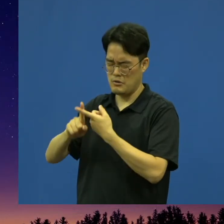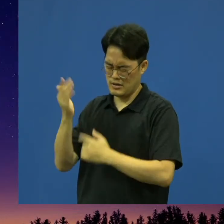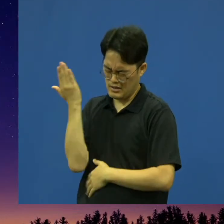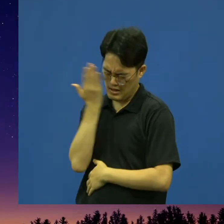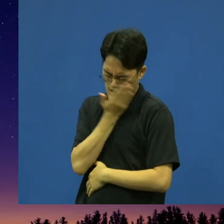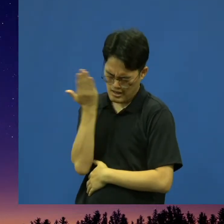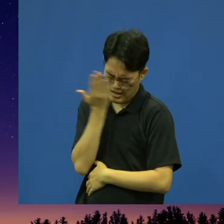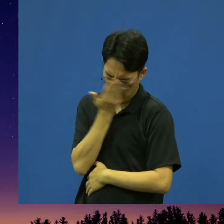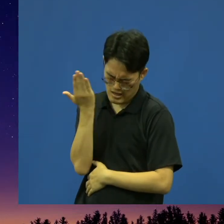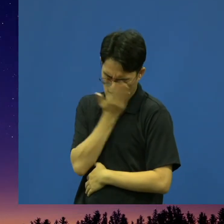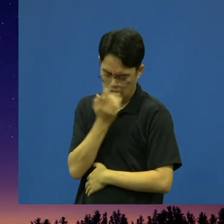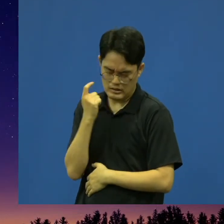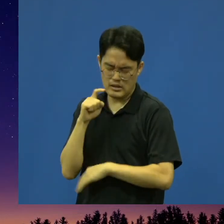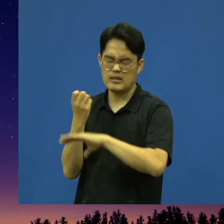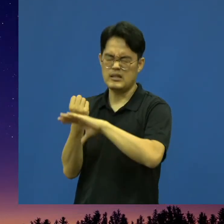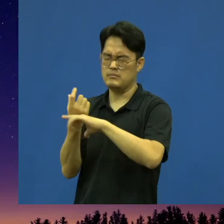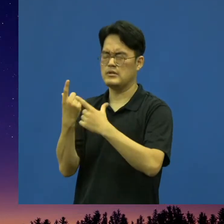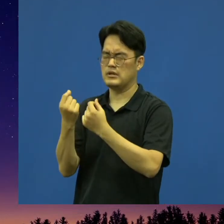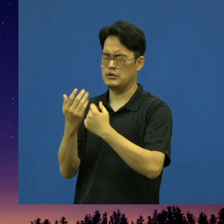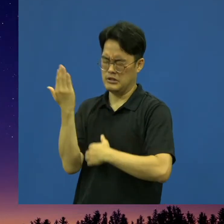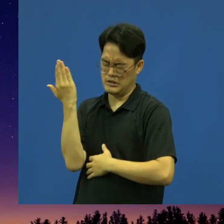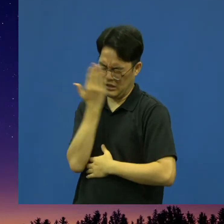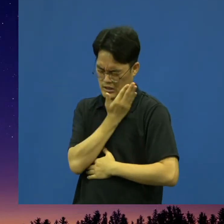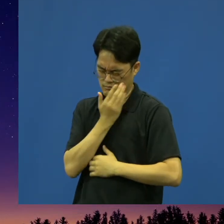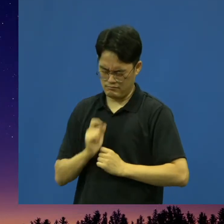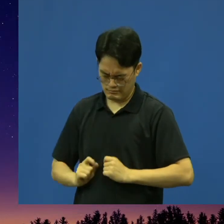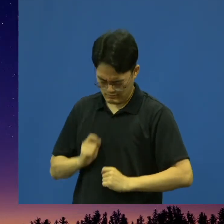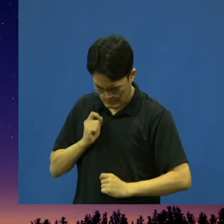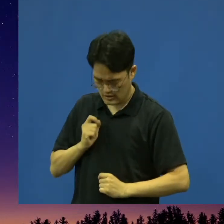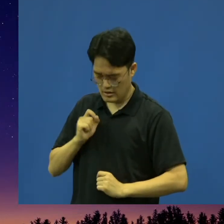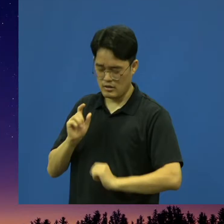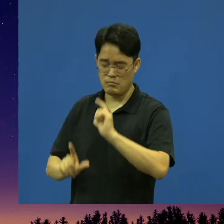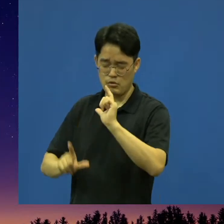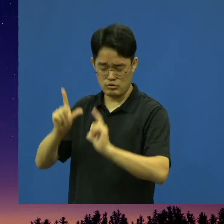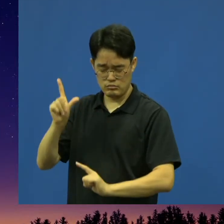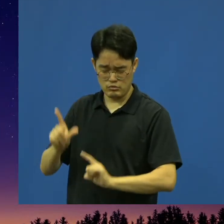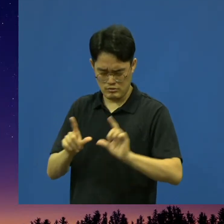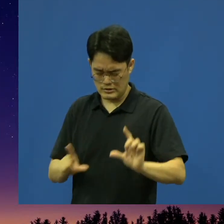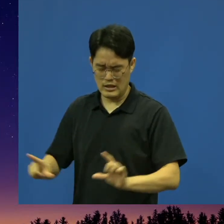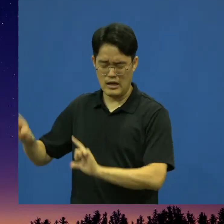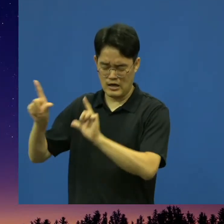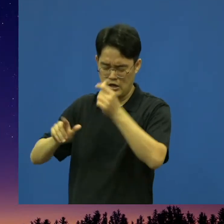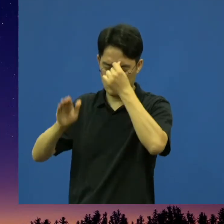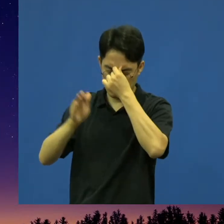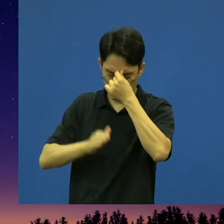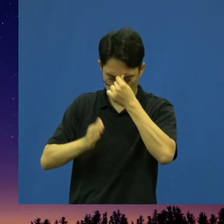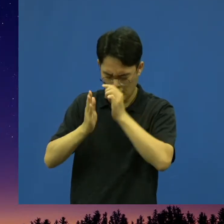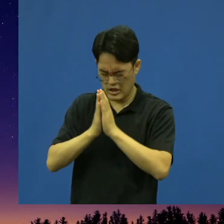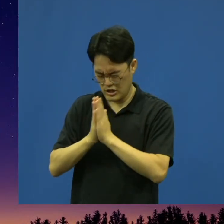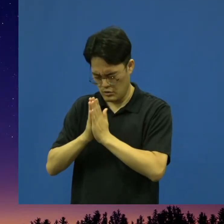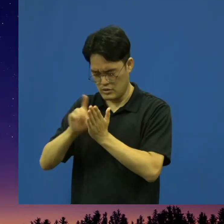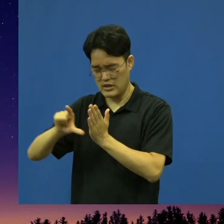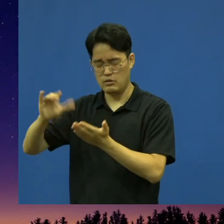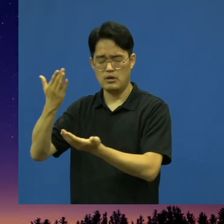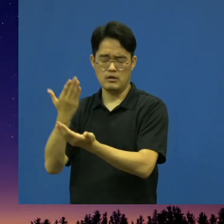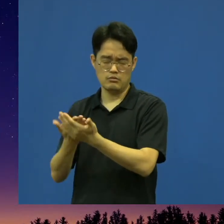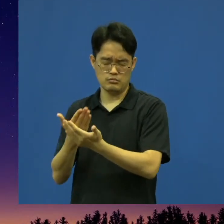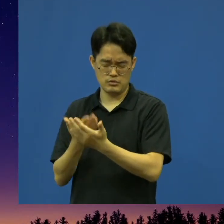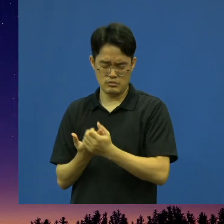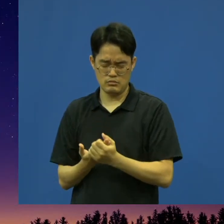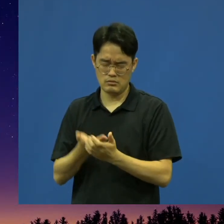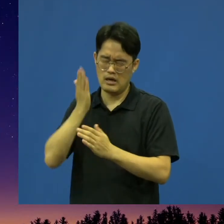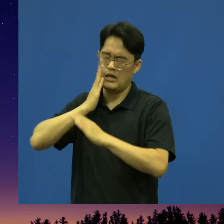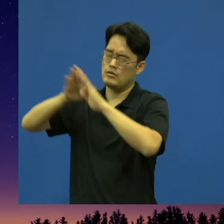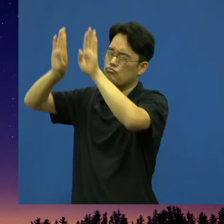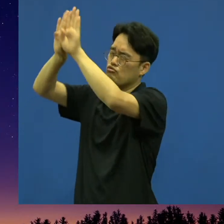믿음으로 드러나는 귀한 교우들의 기도의 시간이 되도록 축복하시고, 하늘 문을